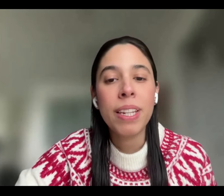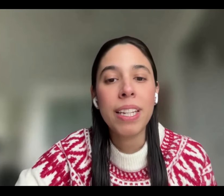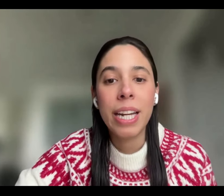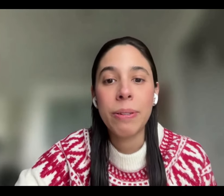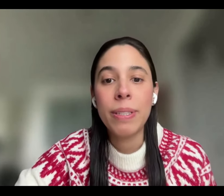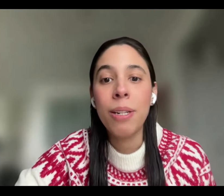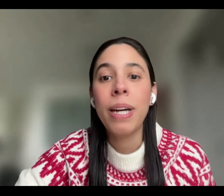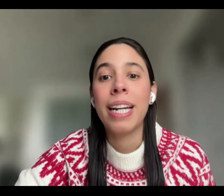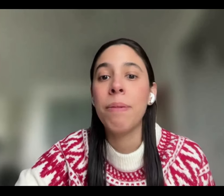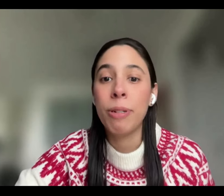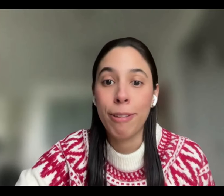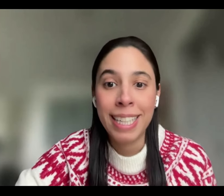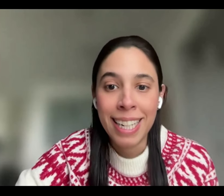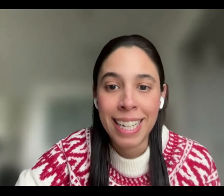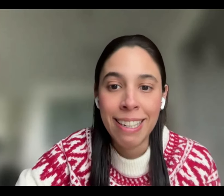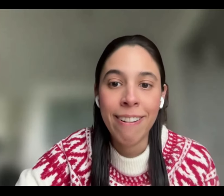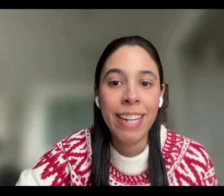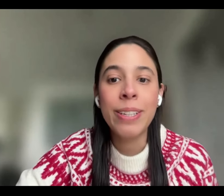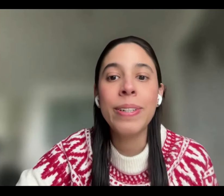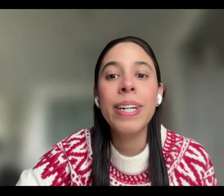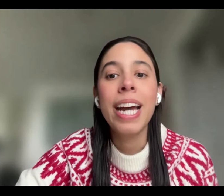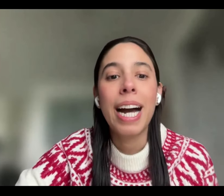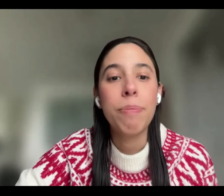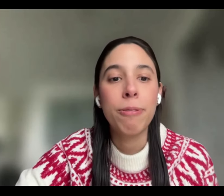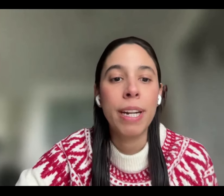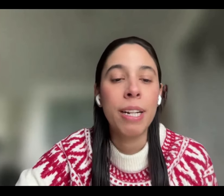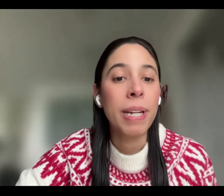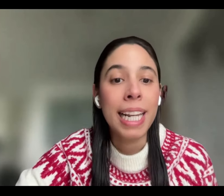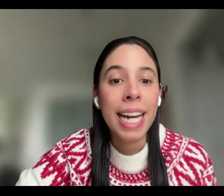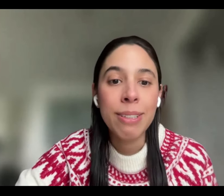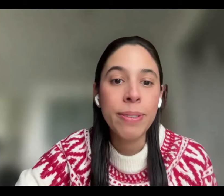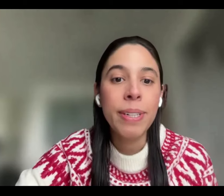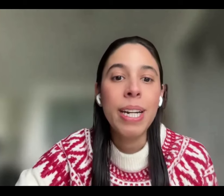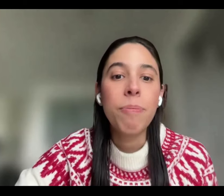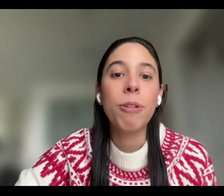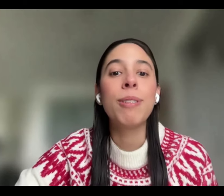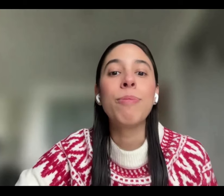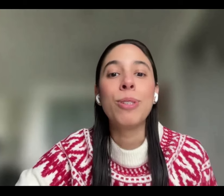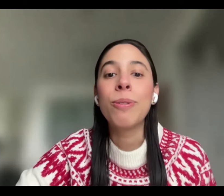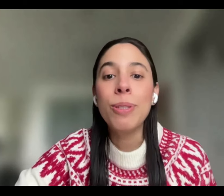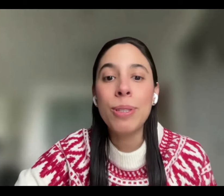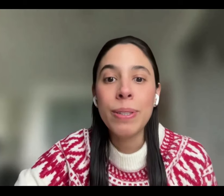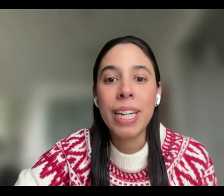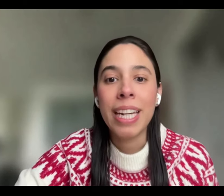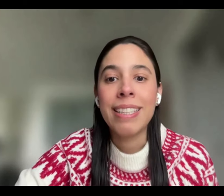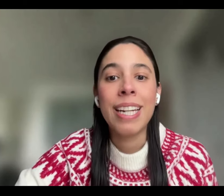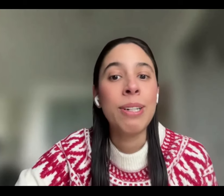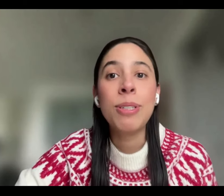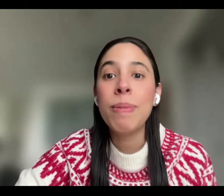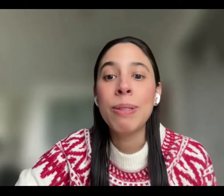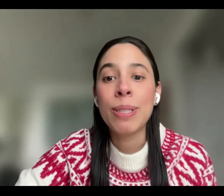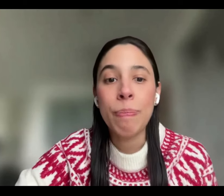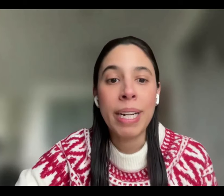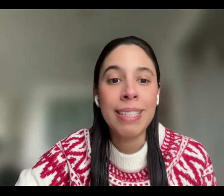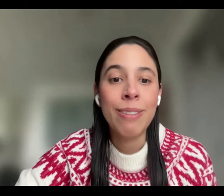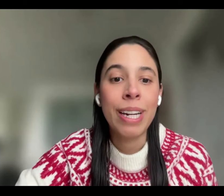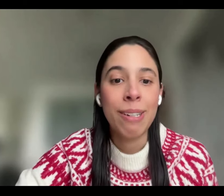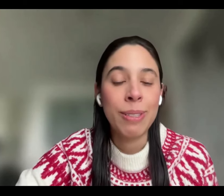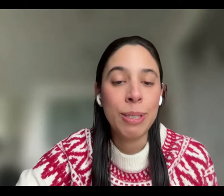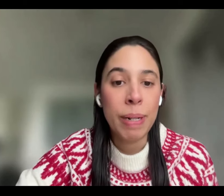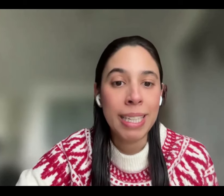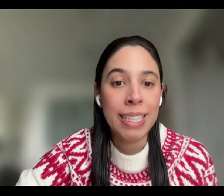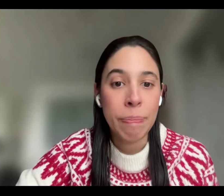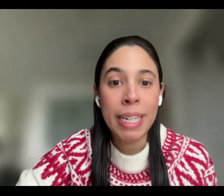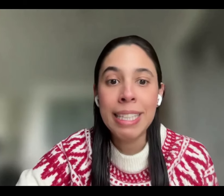Quiero saludar a la profe Natalia Acevedo, al profe Erwin Lazo. Profes, mucho gusto. Tienen unos minutos para